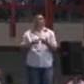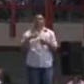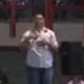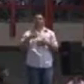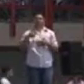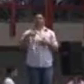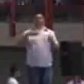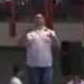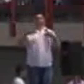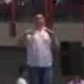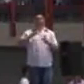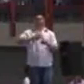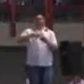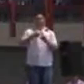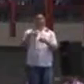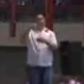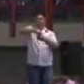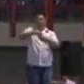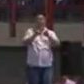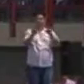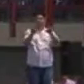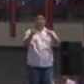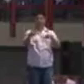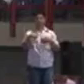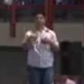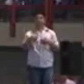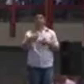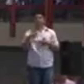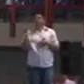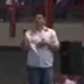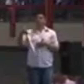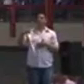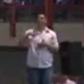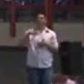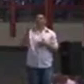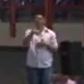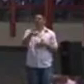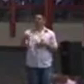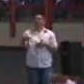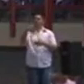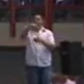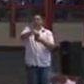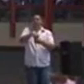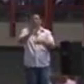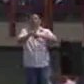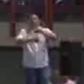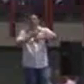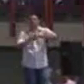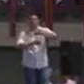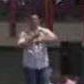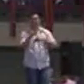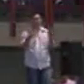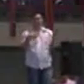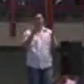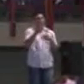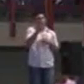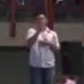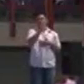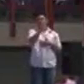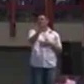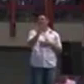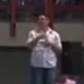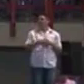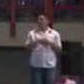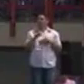gratificante ainda participar de um projeto desse quando a gente vê que o professor Adelmir Jucá, que não está mais aqui, infelizmente, mas foi